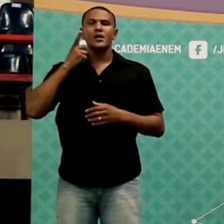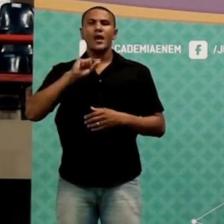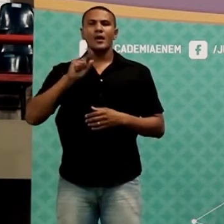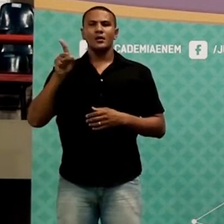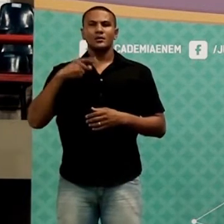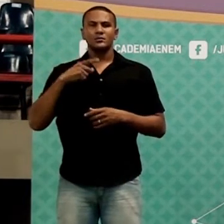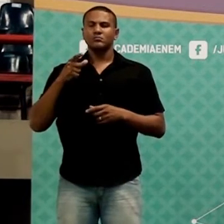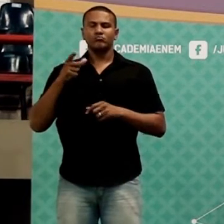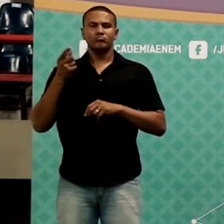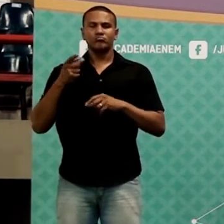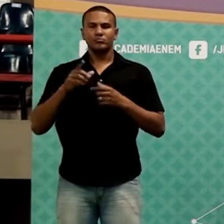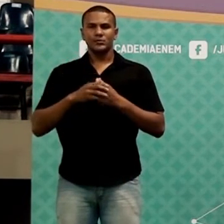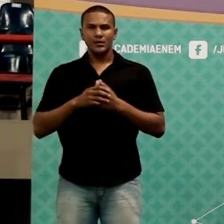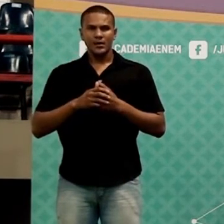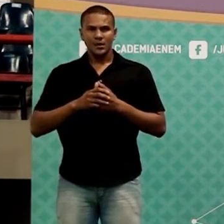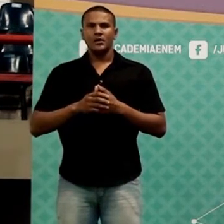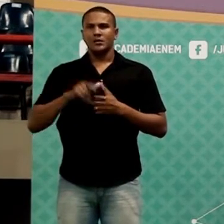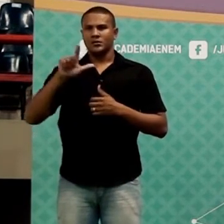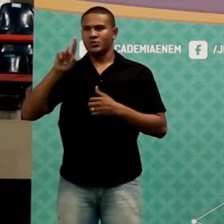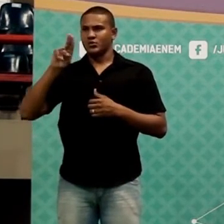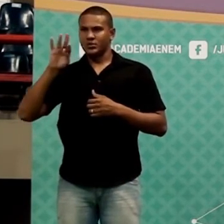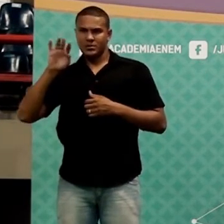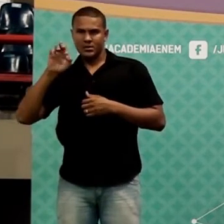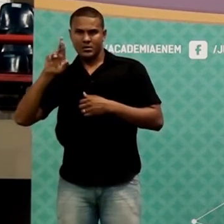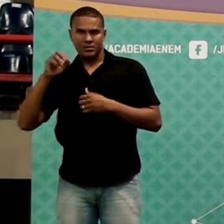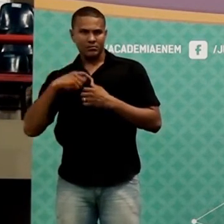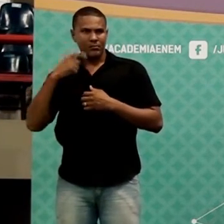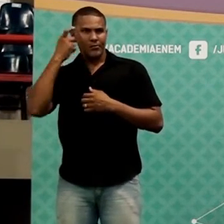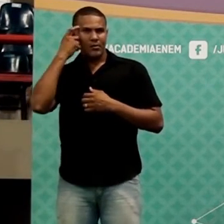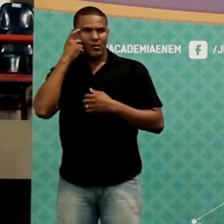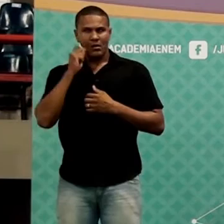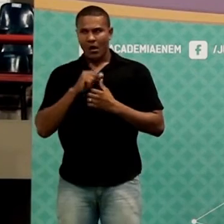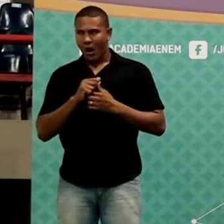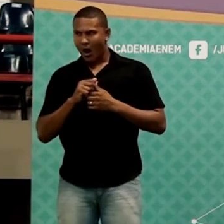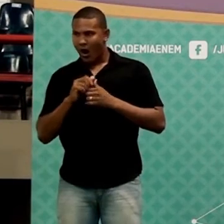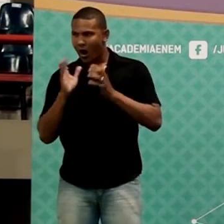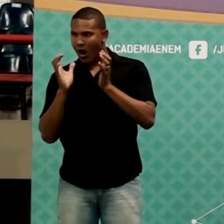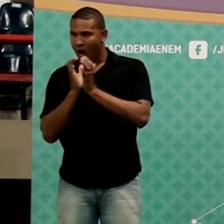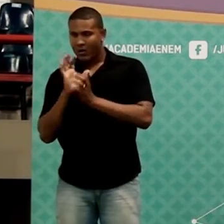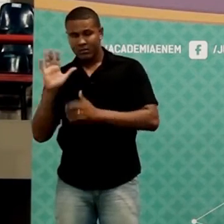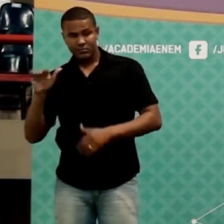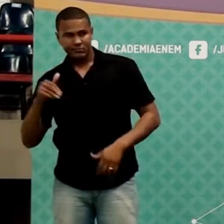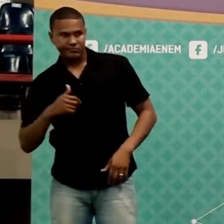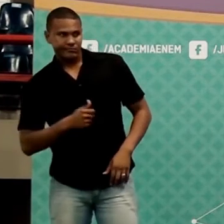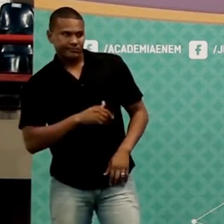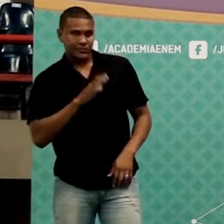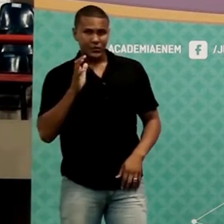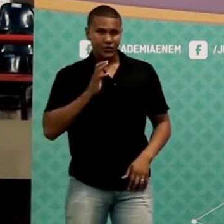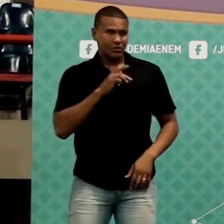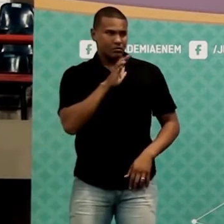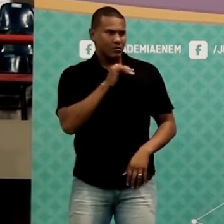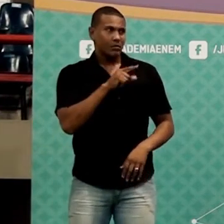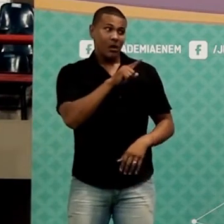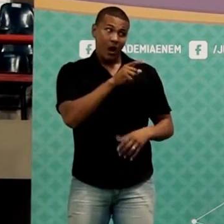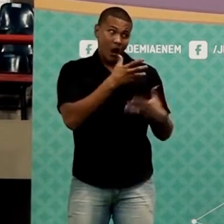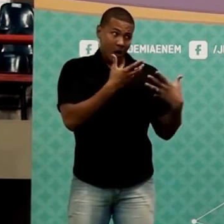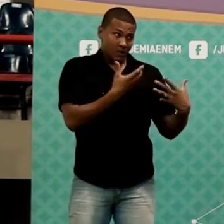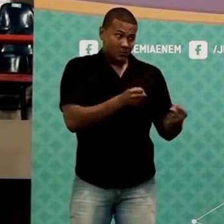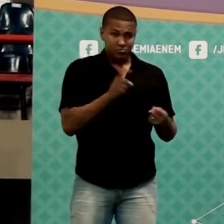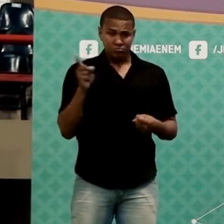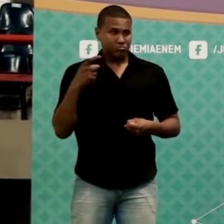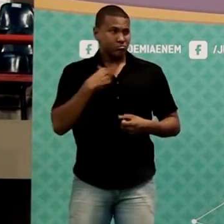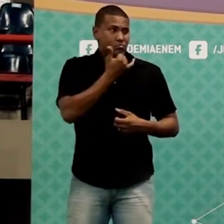Lutero. Aí a nobreza encontrou uma oportunidade. Chegou para a igreja, ó. Se vocês aceitarem dar o perdão a